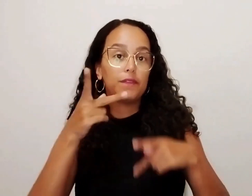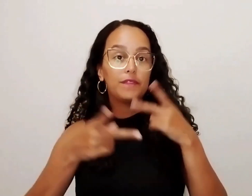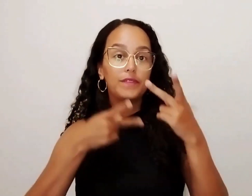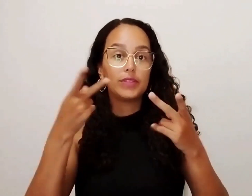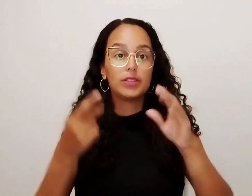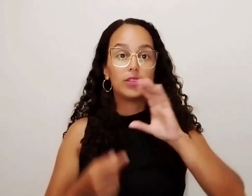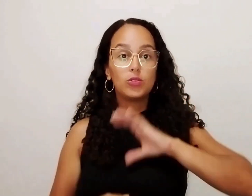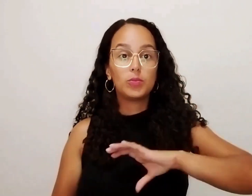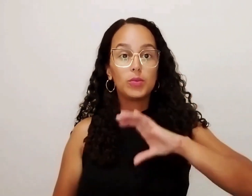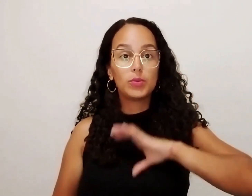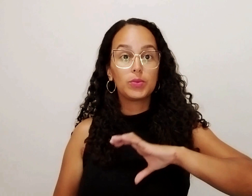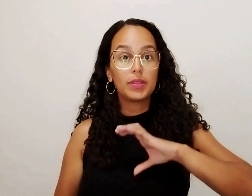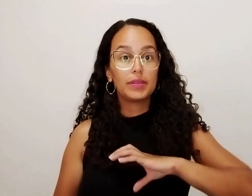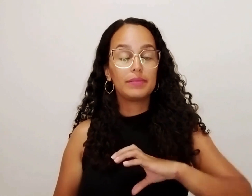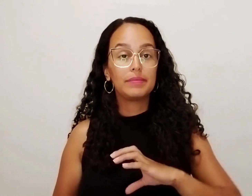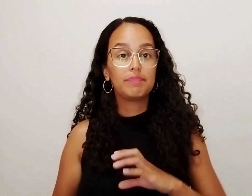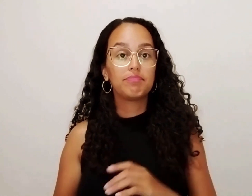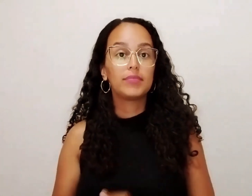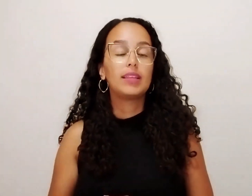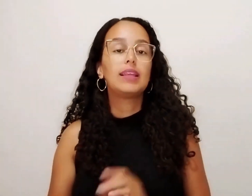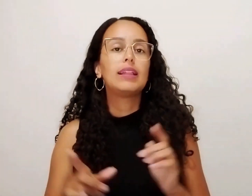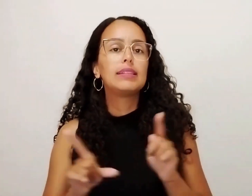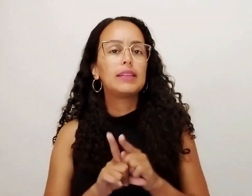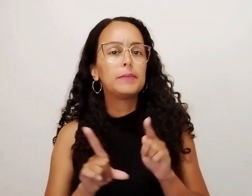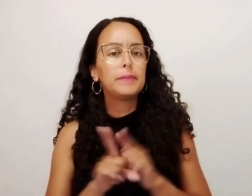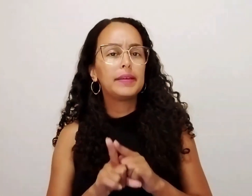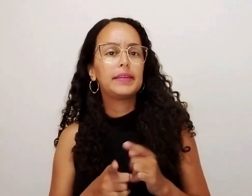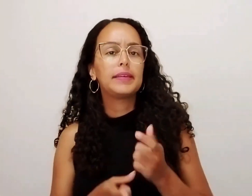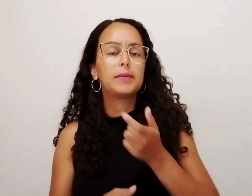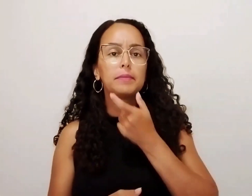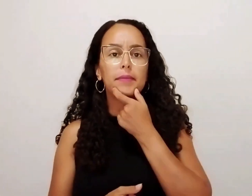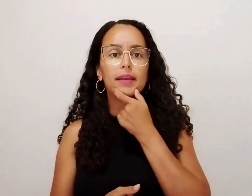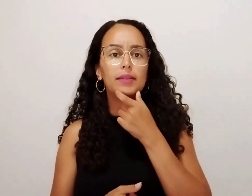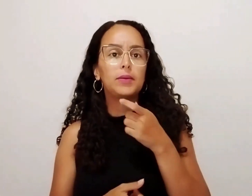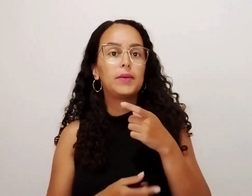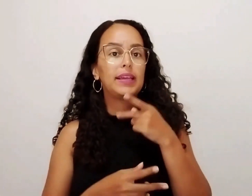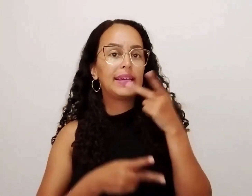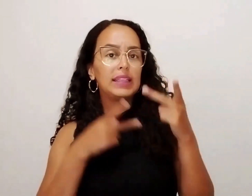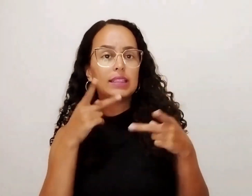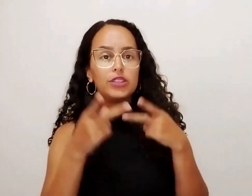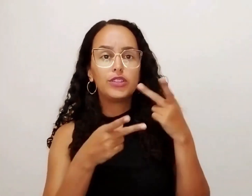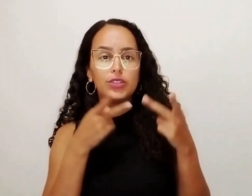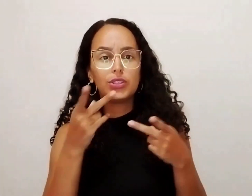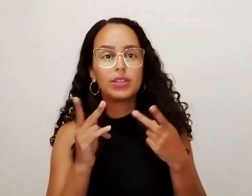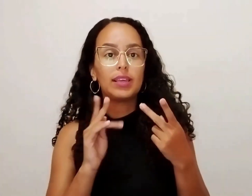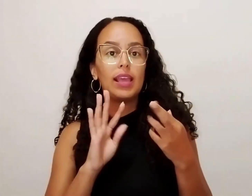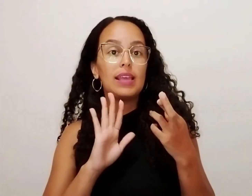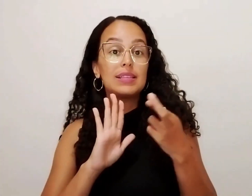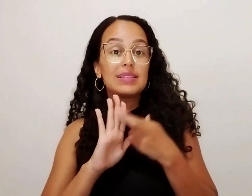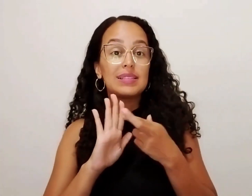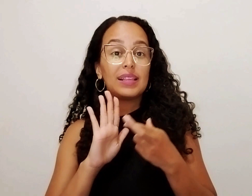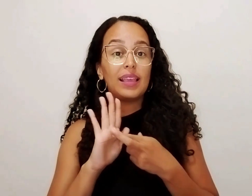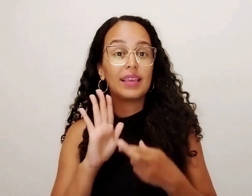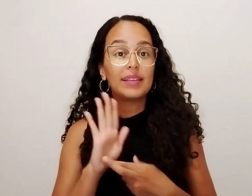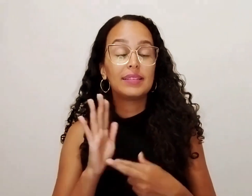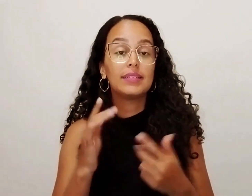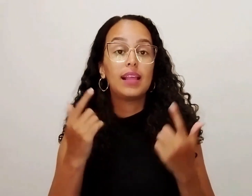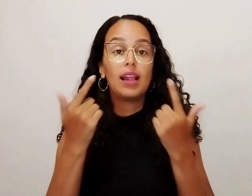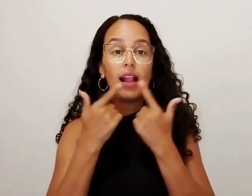linguagem difícil do parnasianismo. Macunaíma foi o principal livro